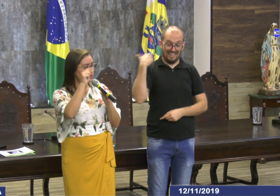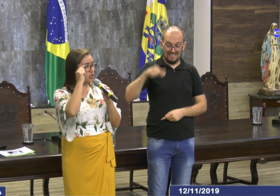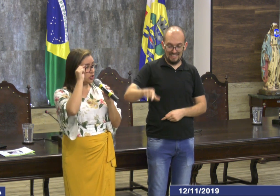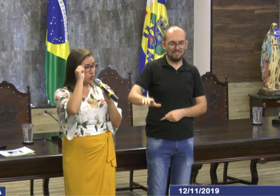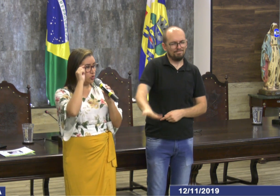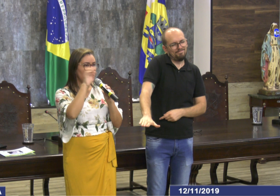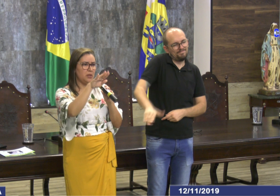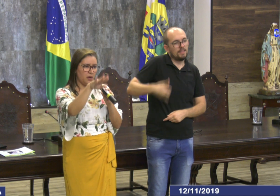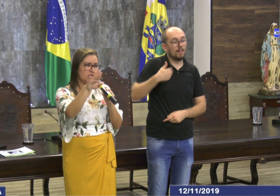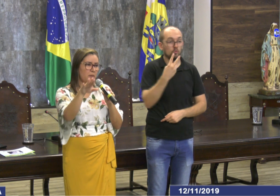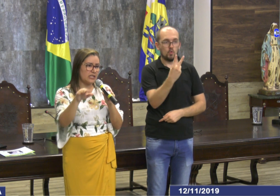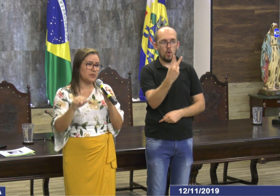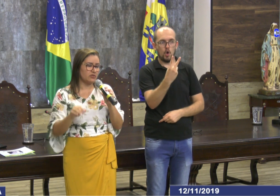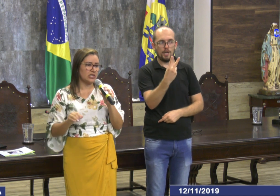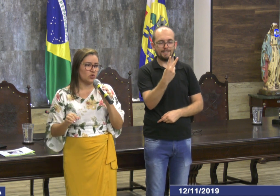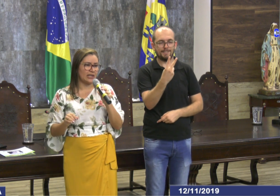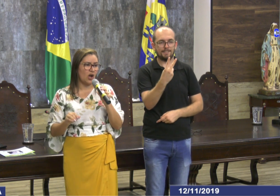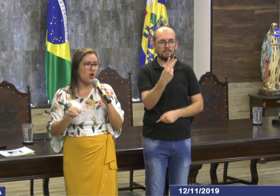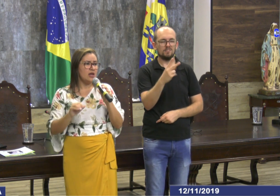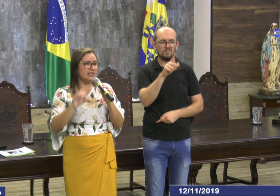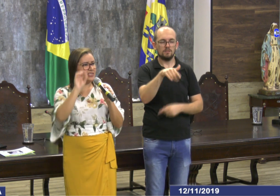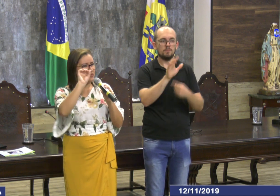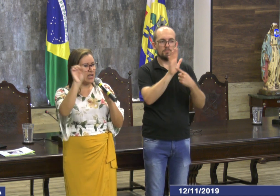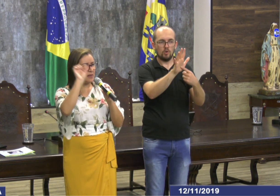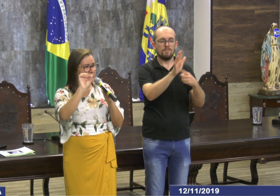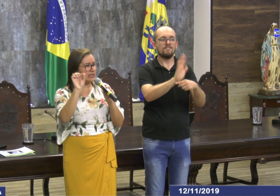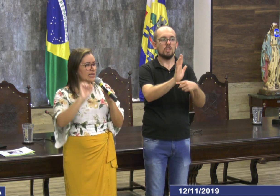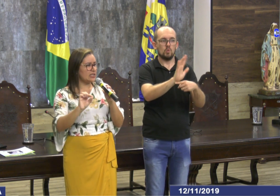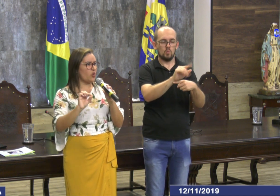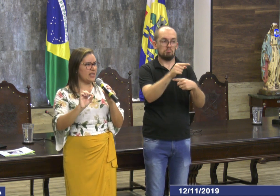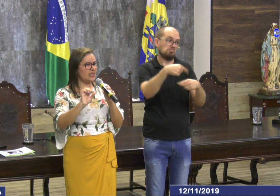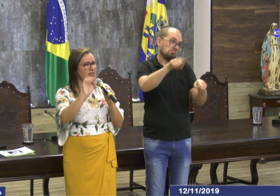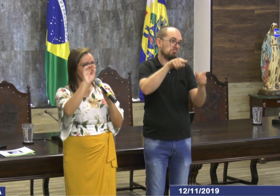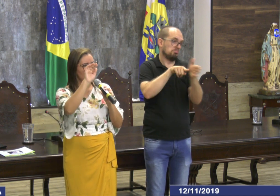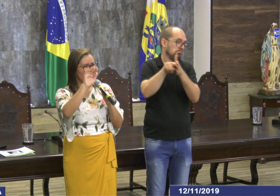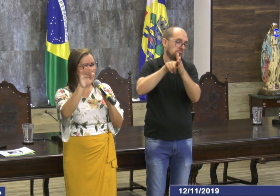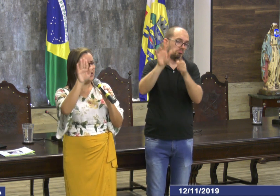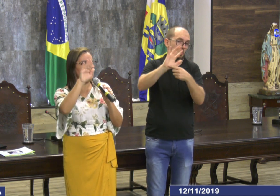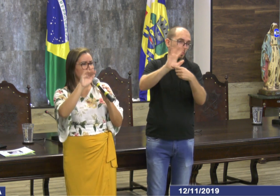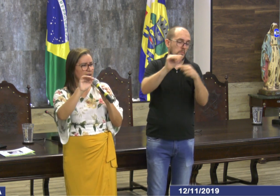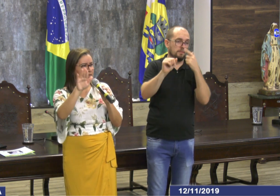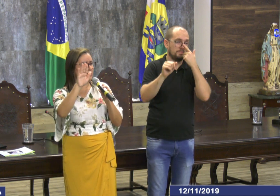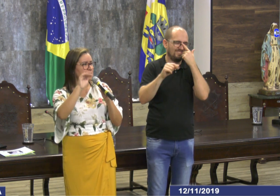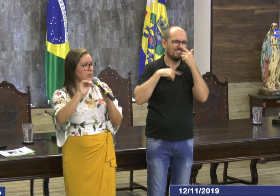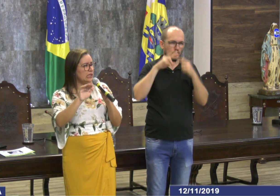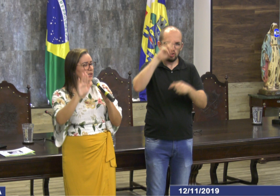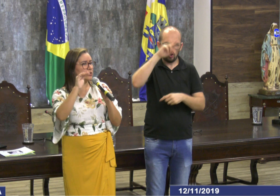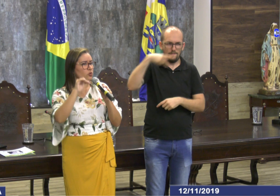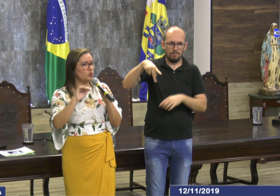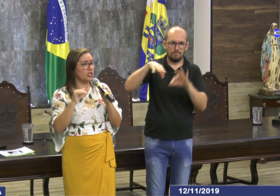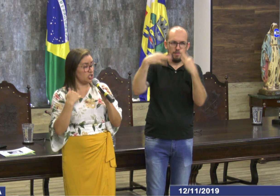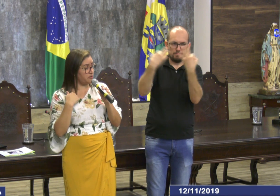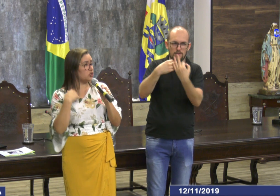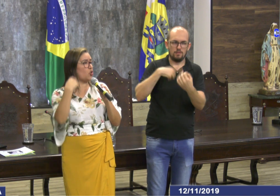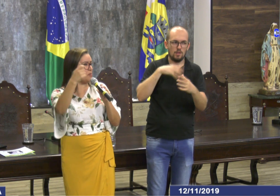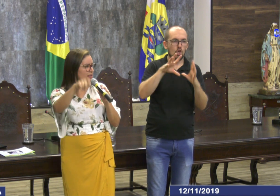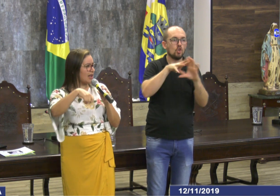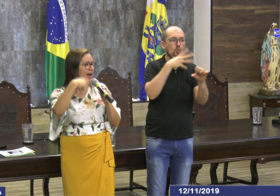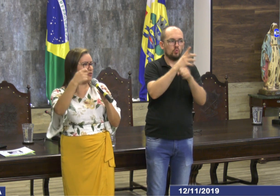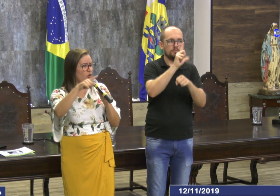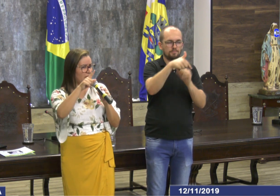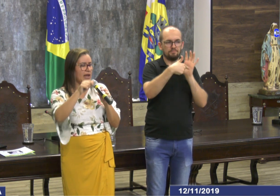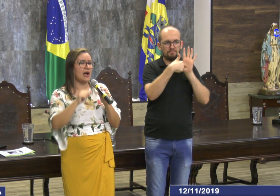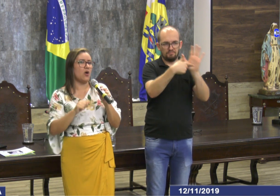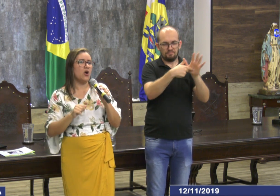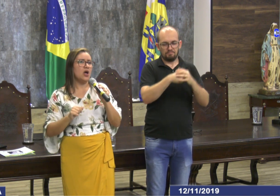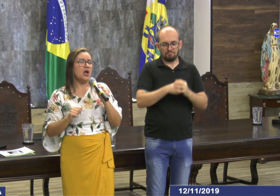tem uns vídeos no YouTube, depois eu passo para vocês o canal, se vocês tiverem mais interesse em conhecer, tem a história bem detalhada da família, tudo, que a gente fez